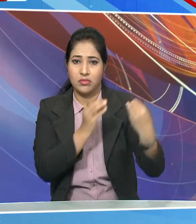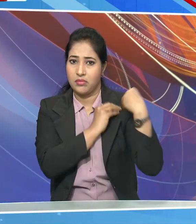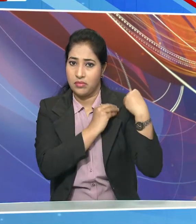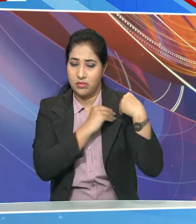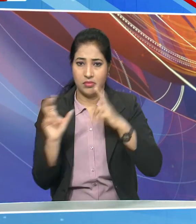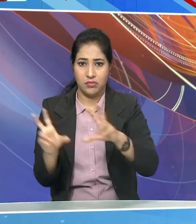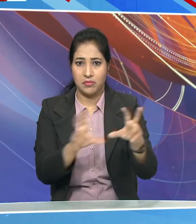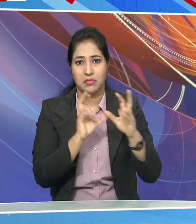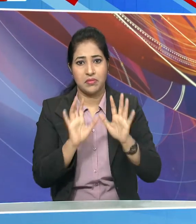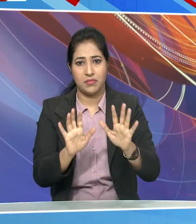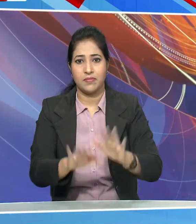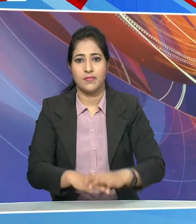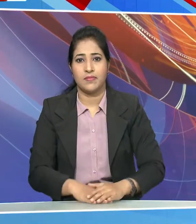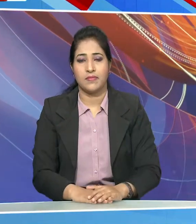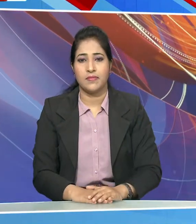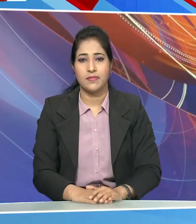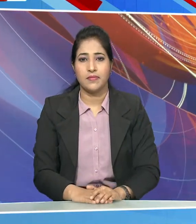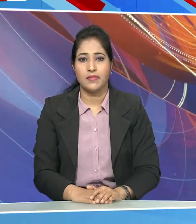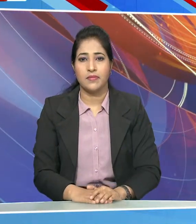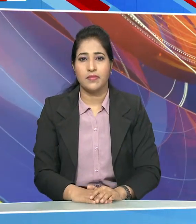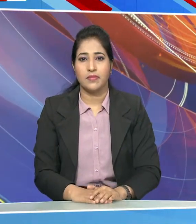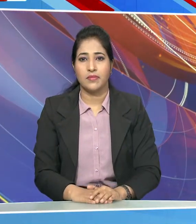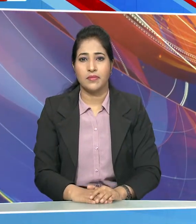दी गई है